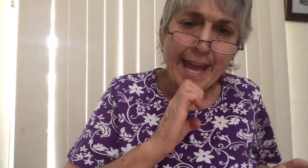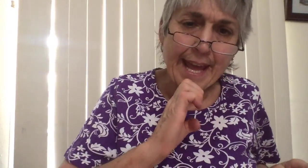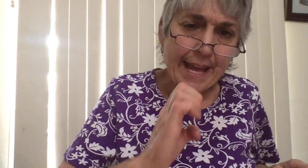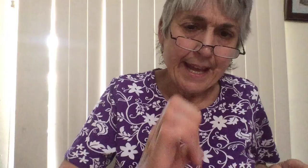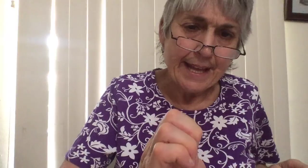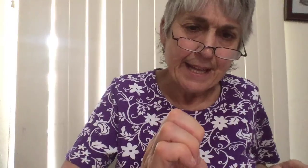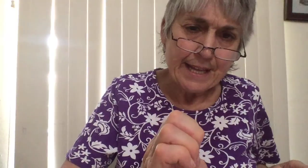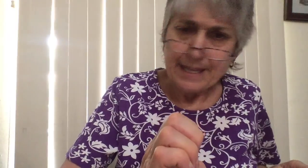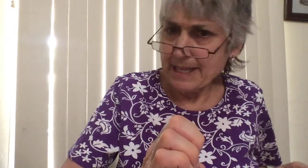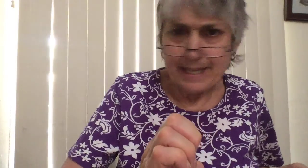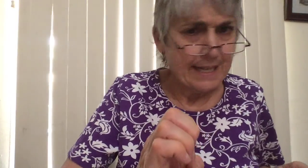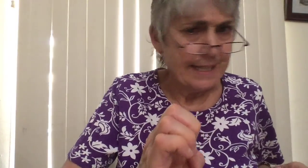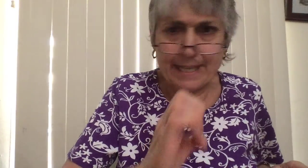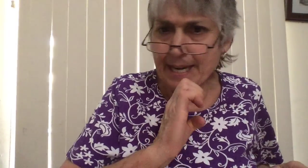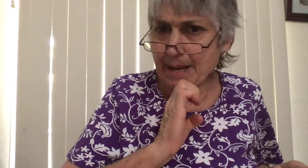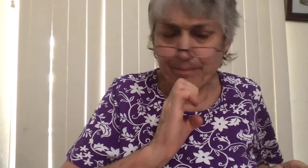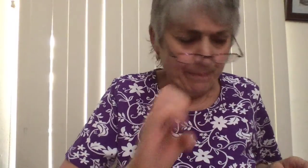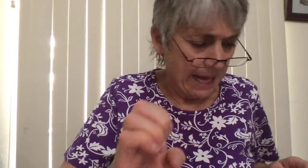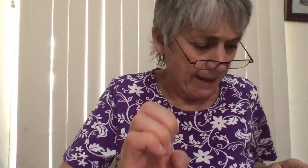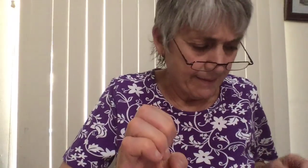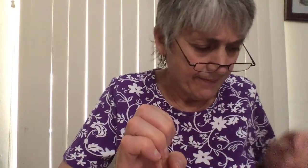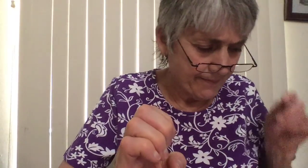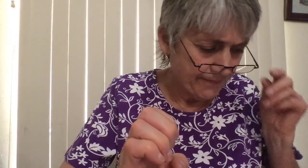Et. Il n'est pas.